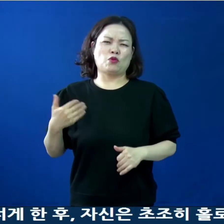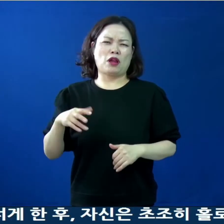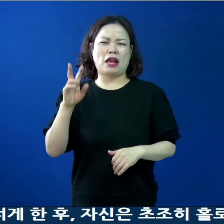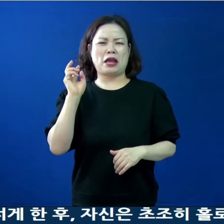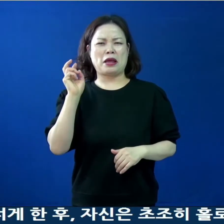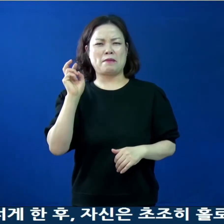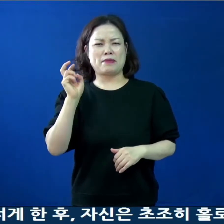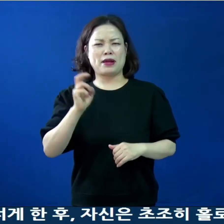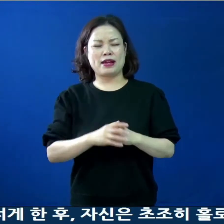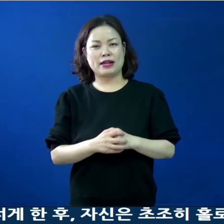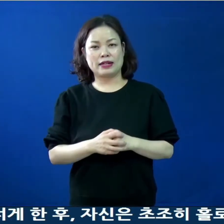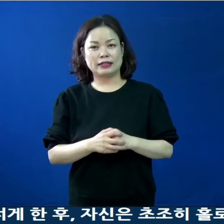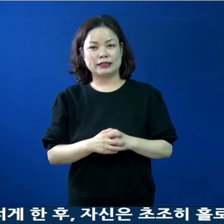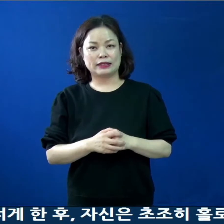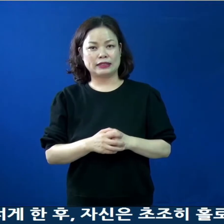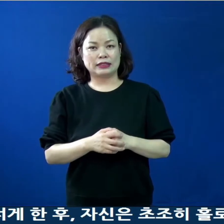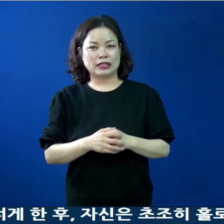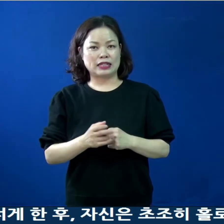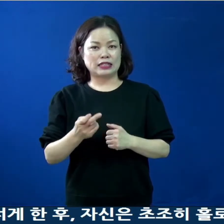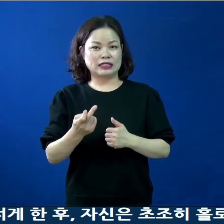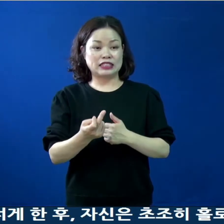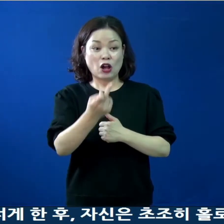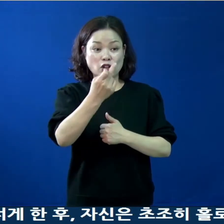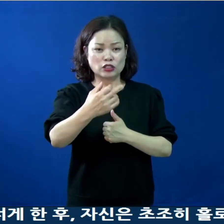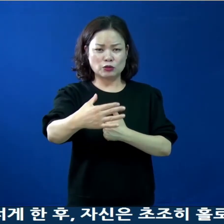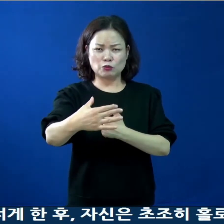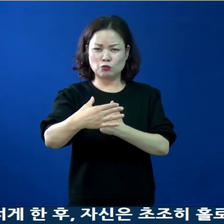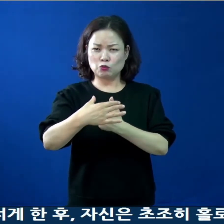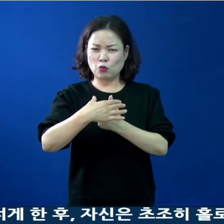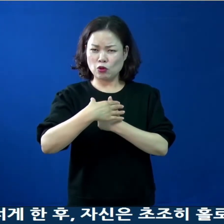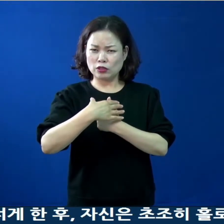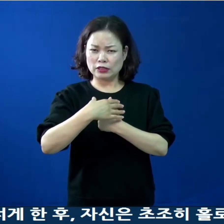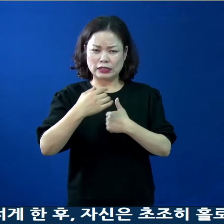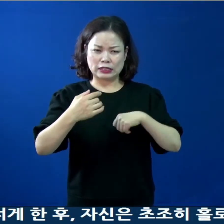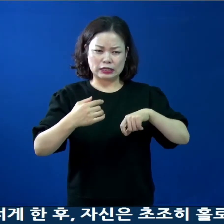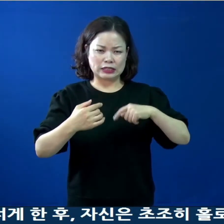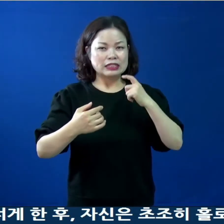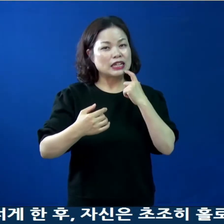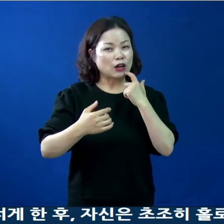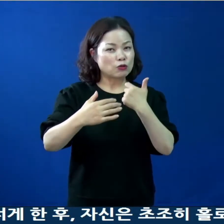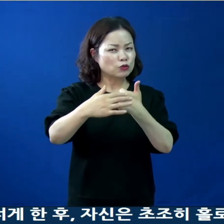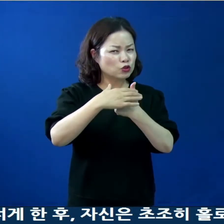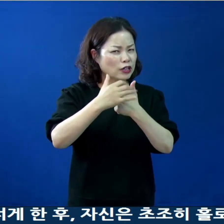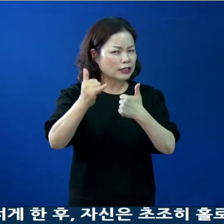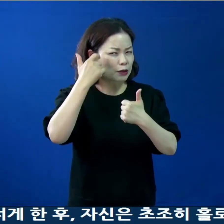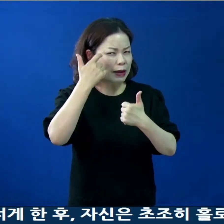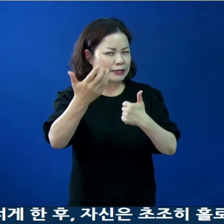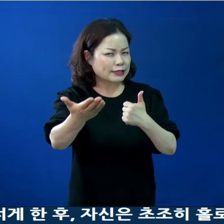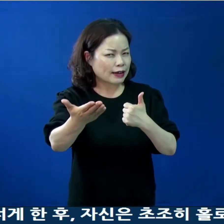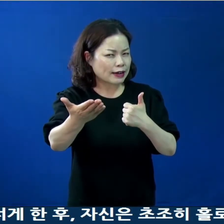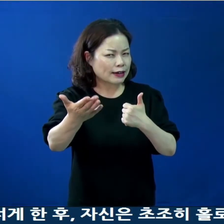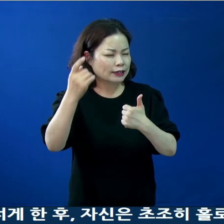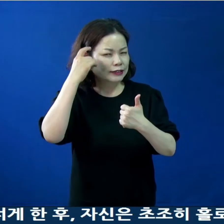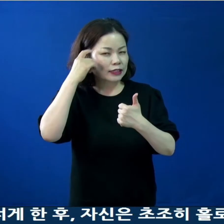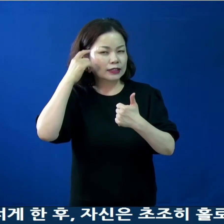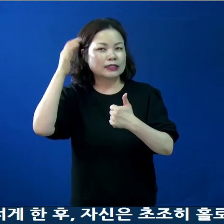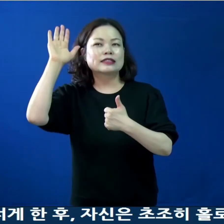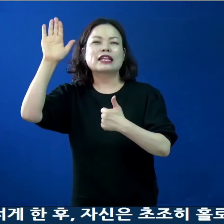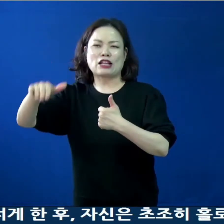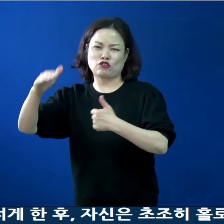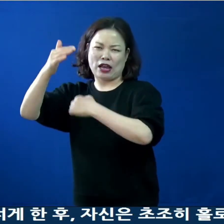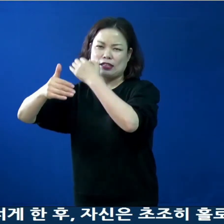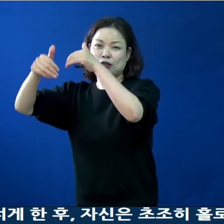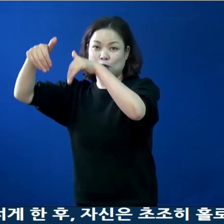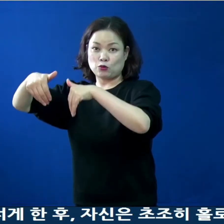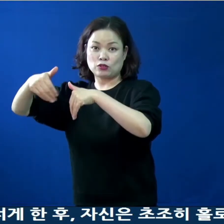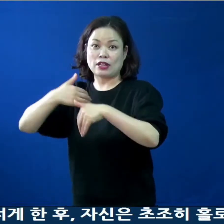아마도 에서가 보낸 자객이 아닌가, 이렇게 생각했을 수도 있겠죠. 어쨌든 나중에는 그가 하나님의 사자인 것을 알게